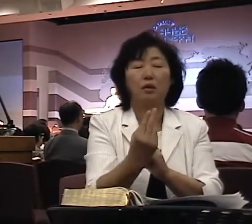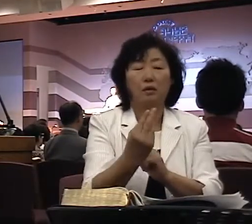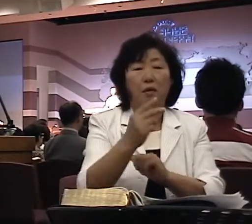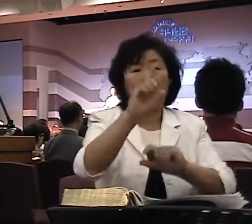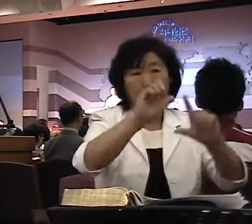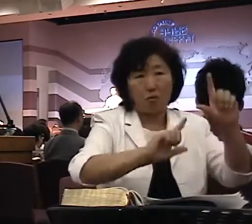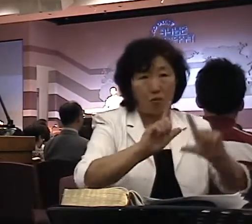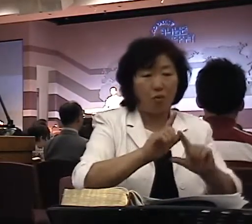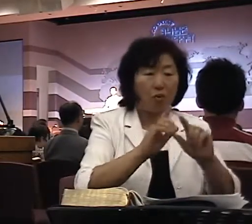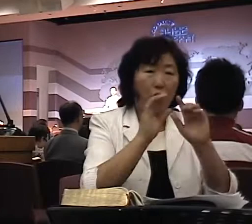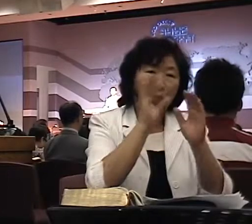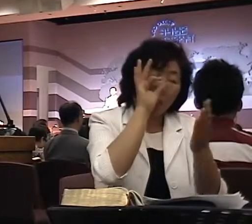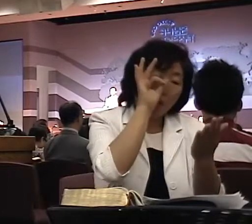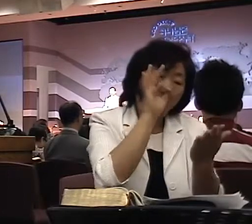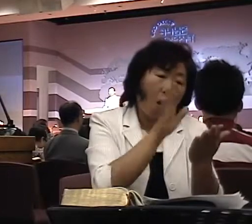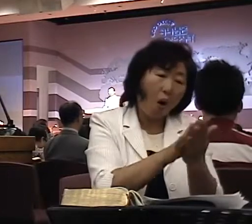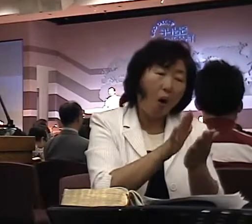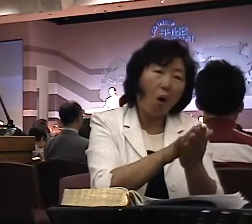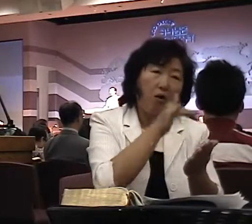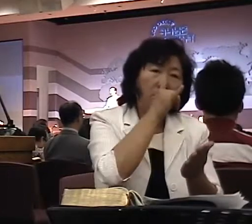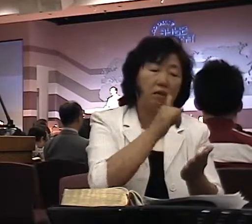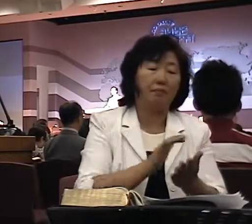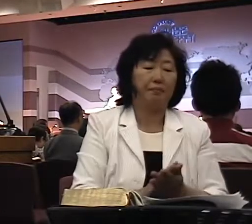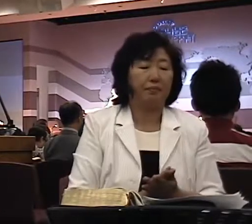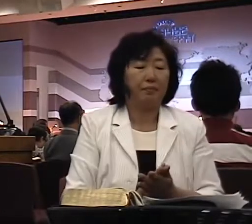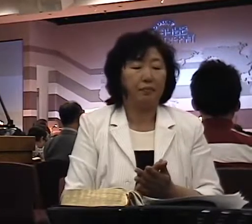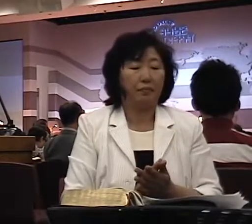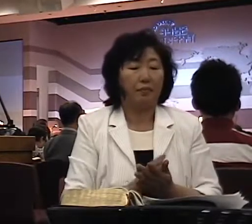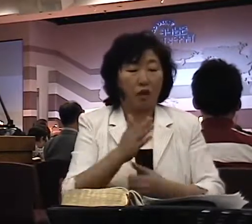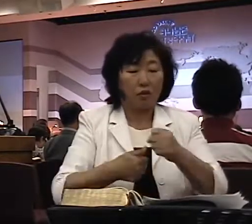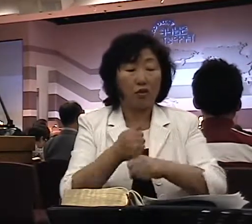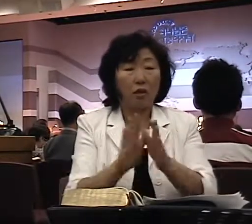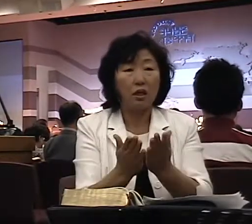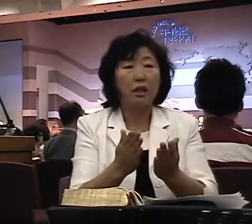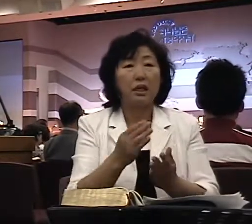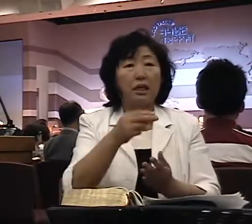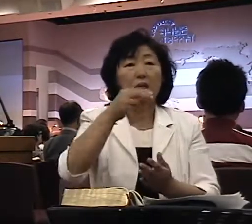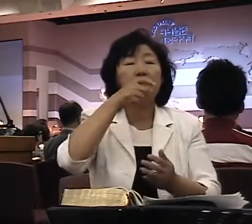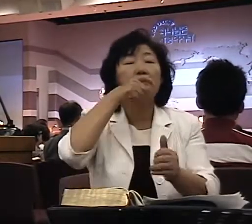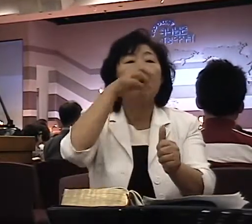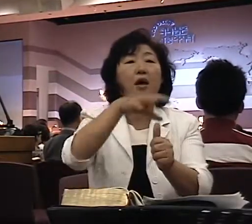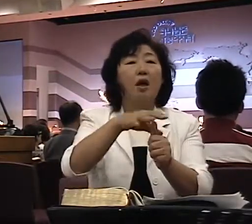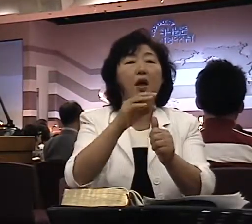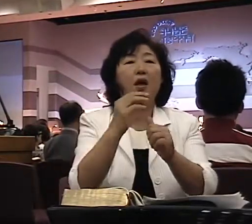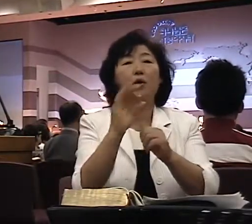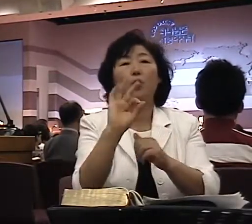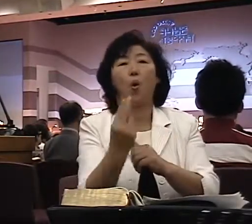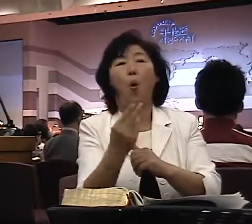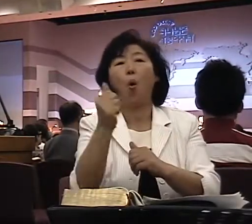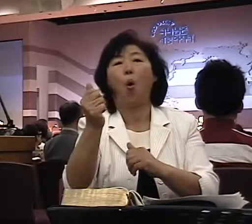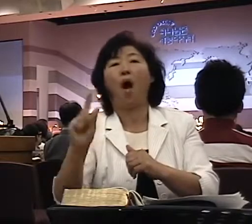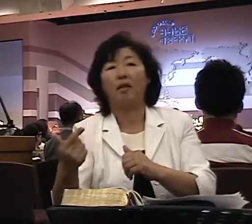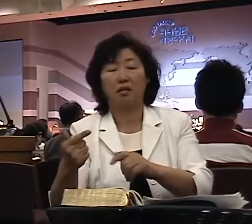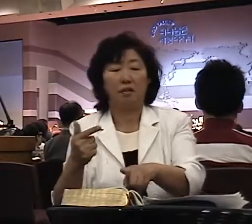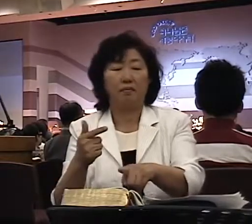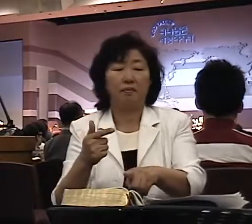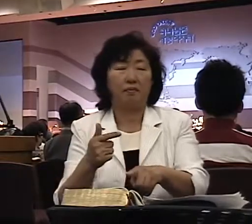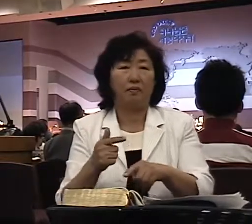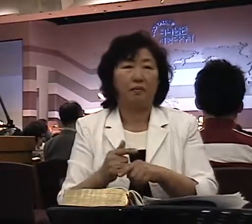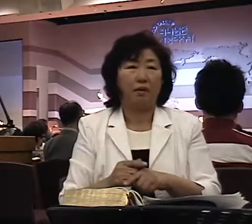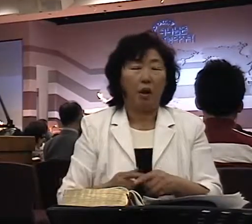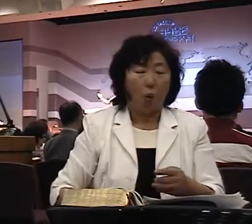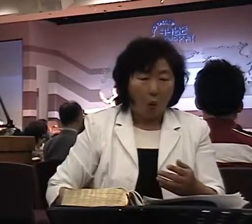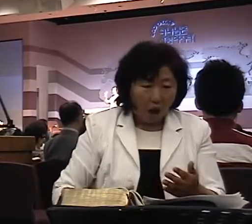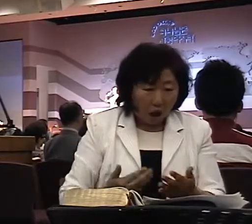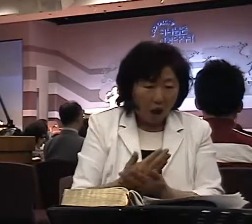보이고 있습니다. 여러분, 성경의 세례 요한을 보아도요, 세례 요한이 그 헤롯 왕 앞에서 당신이 순결한